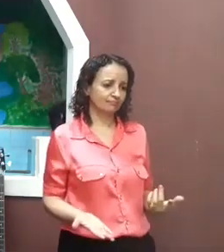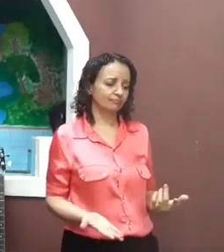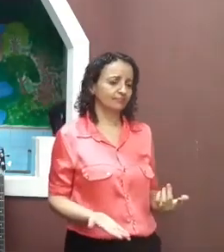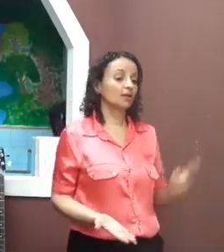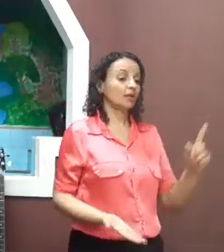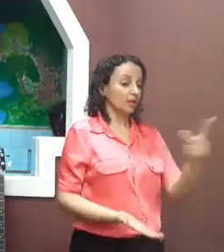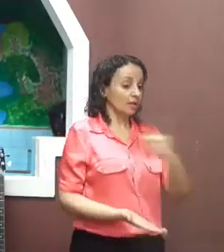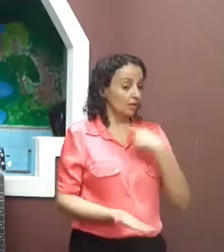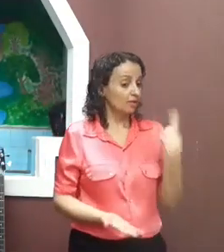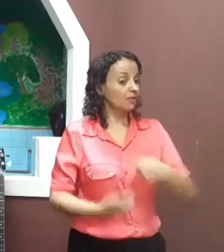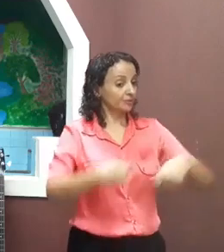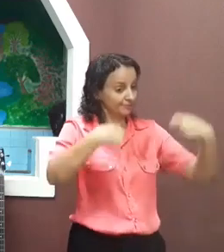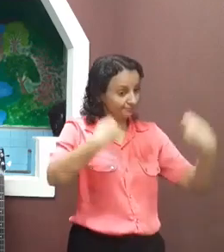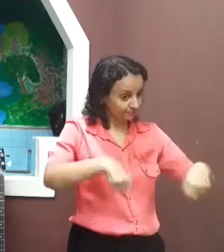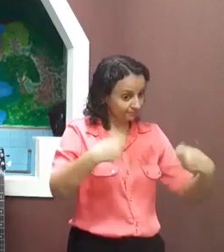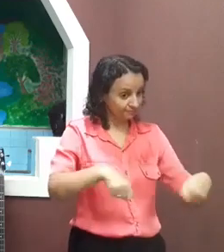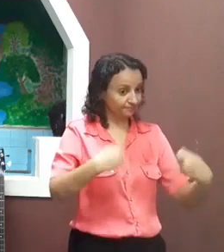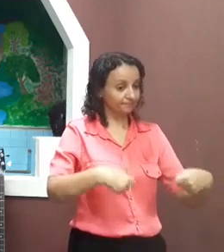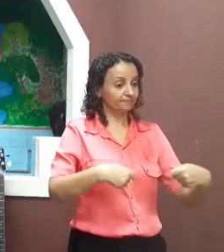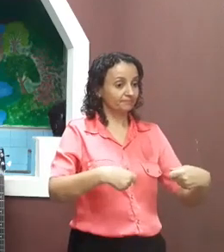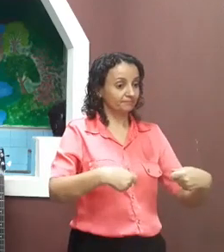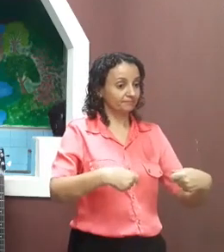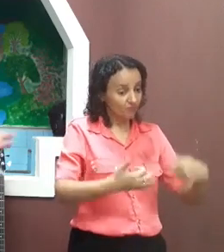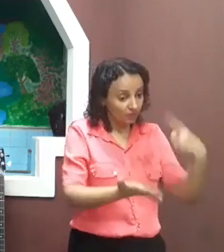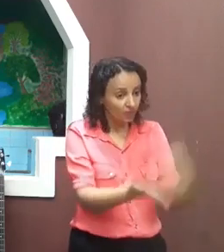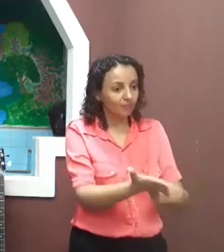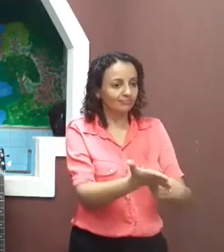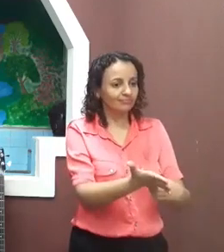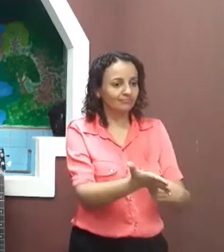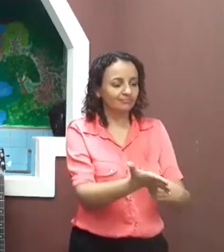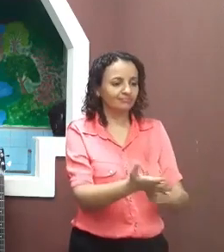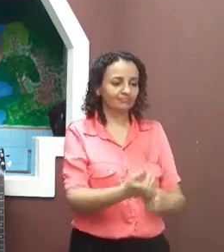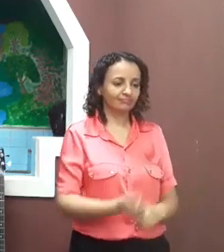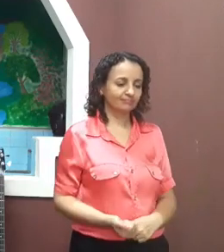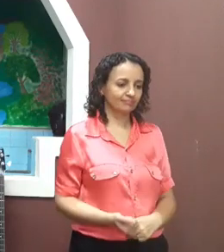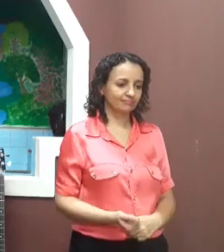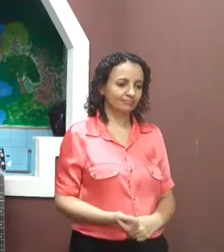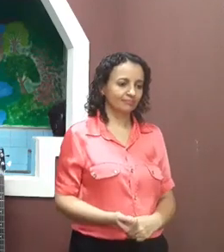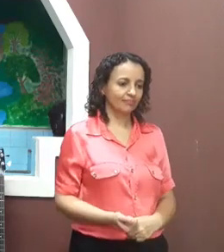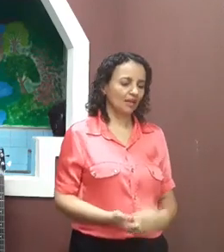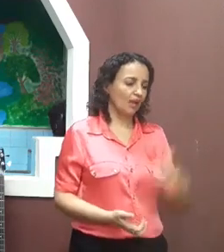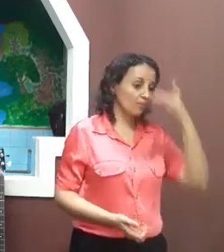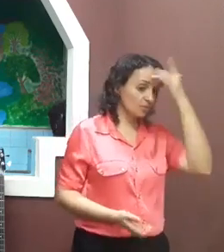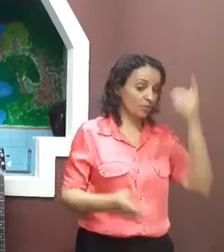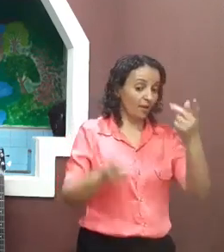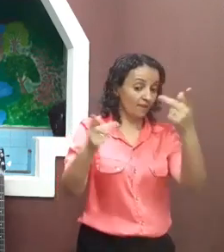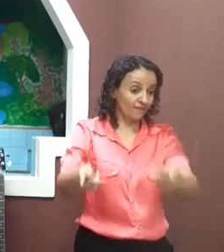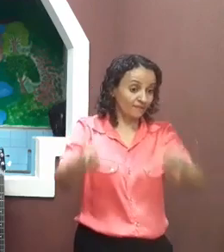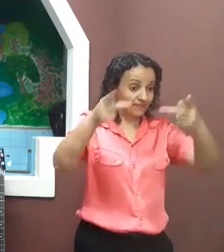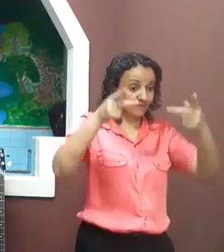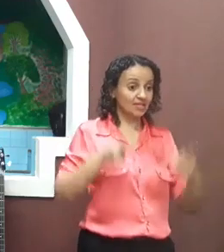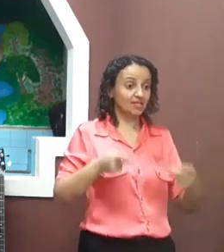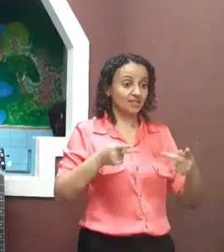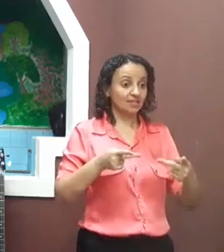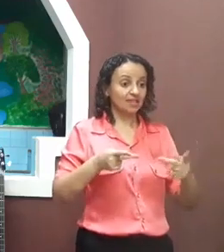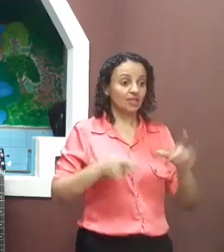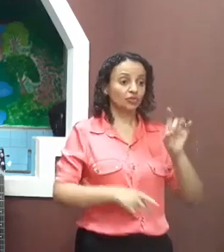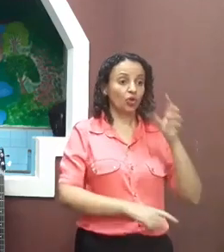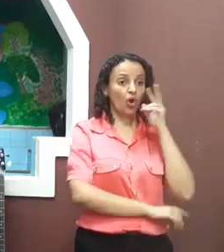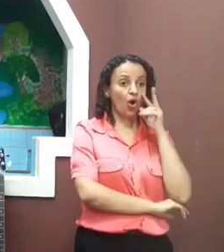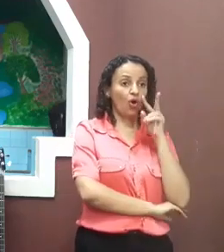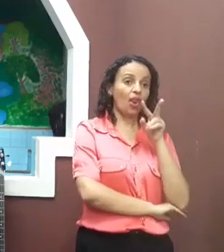Nós precisamos nos comprometer. O visitante é espectador, fica à parte, o membro se envolve no